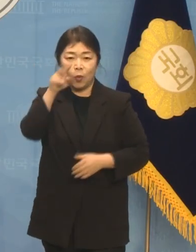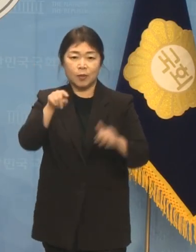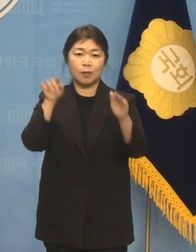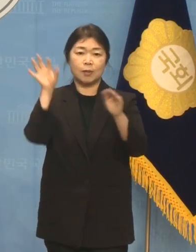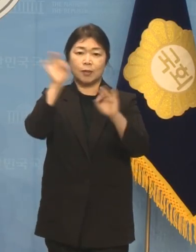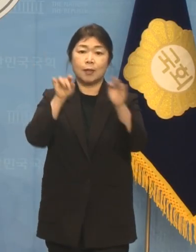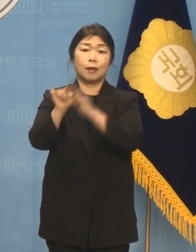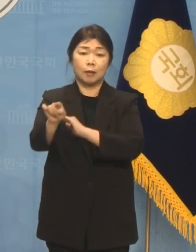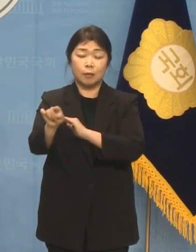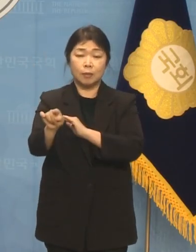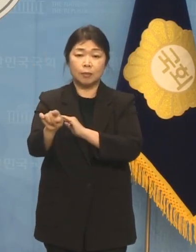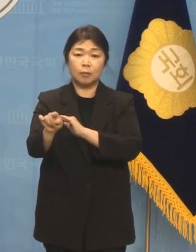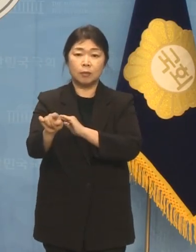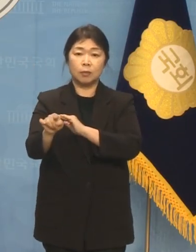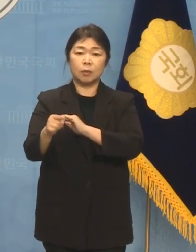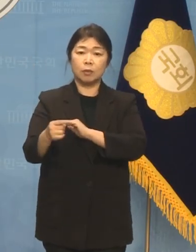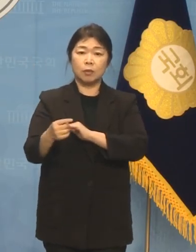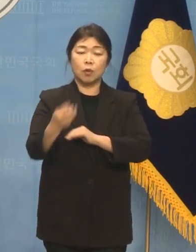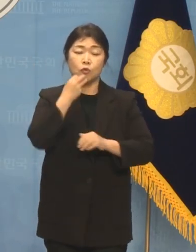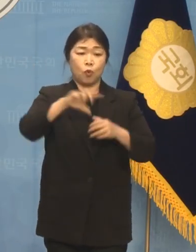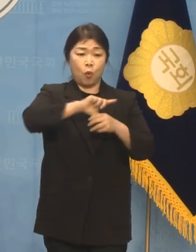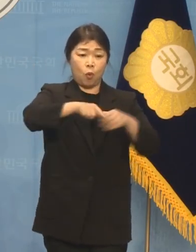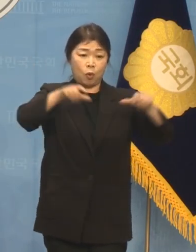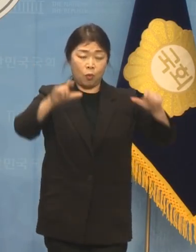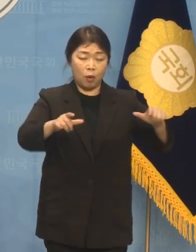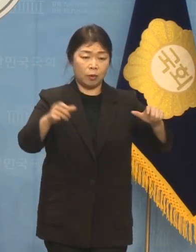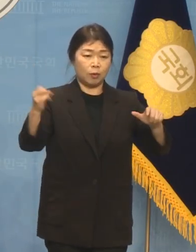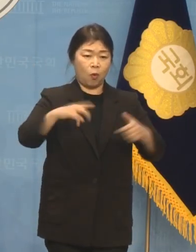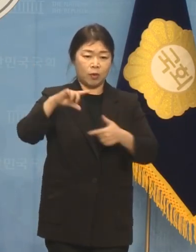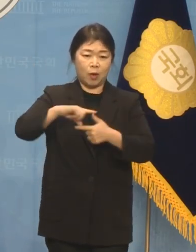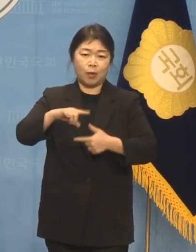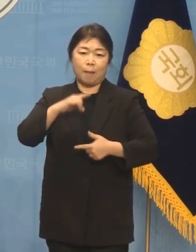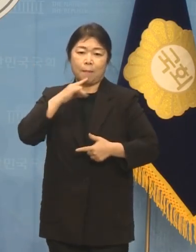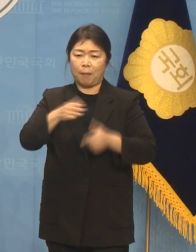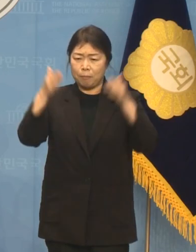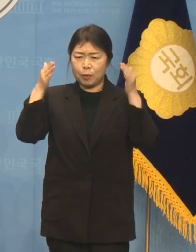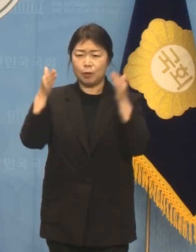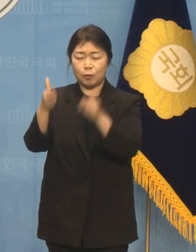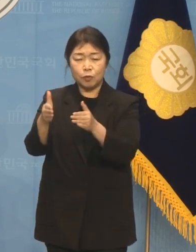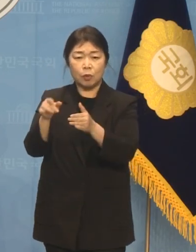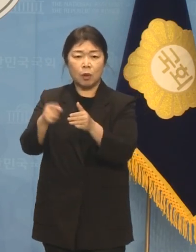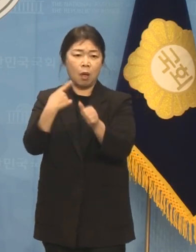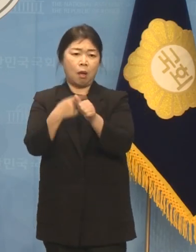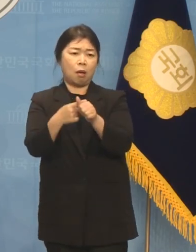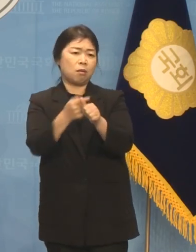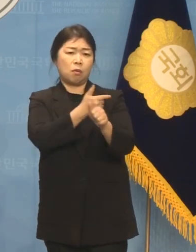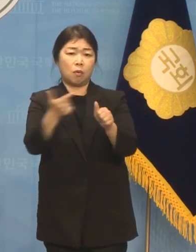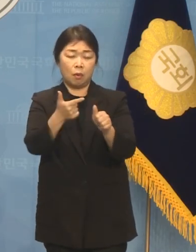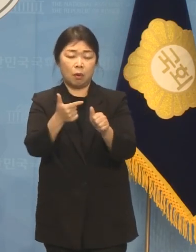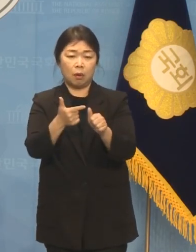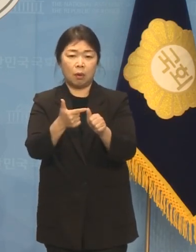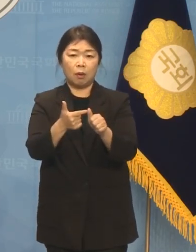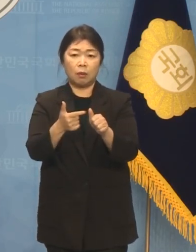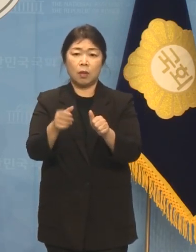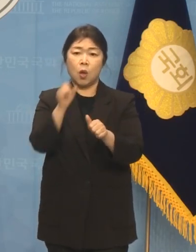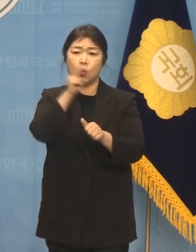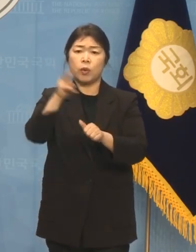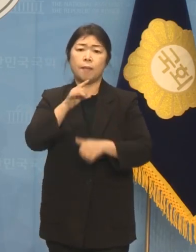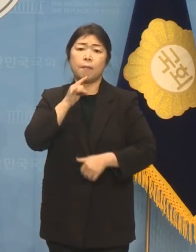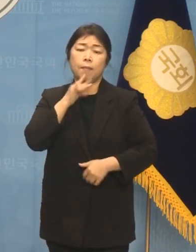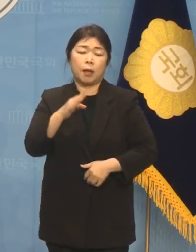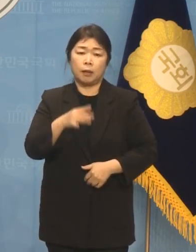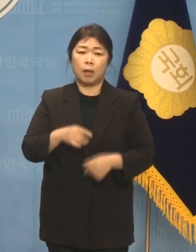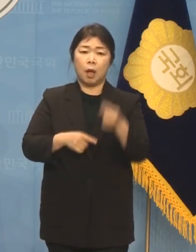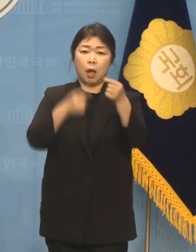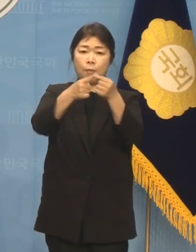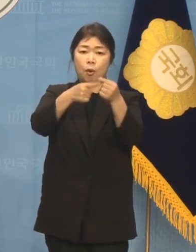찾았습니다 그동안 수도권과 영남에 편중된데 비판이 많았었습니다 인만 유독 두